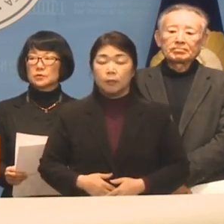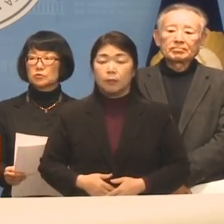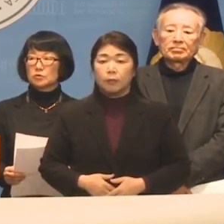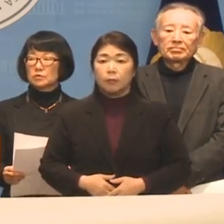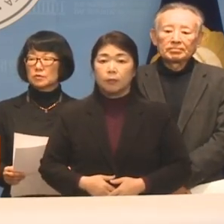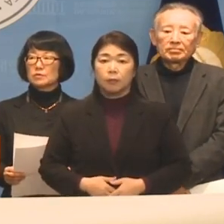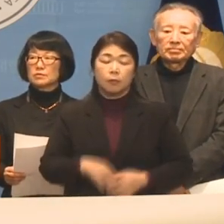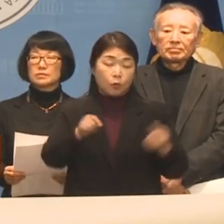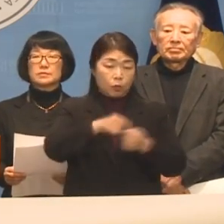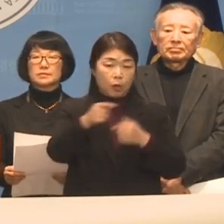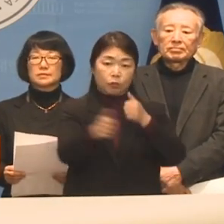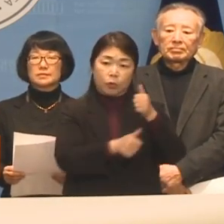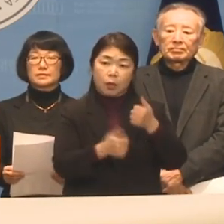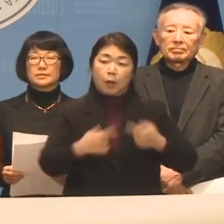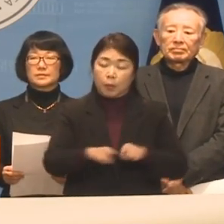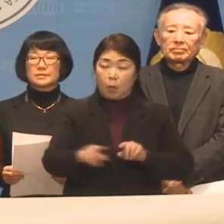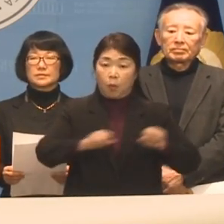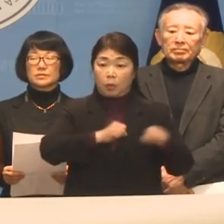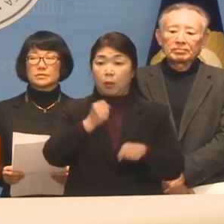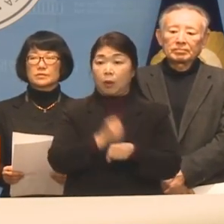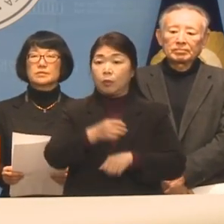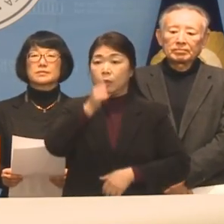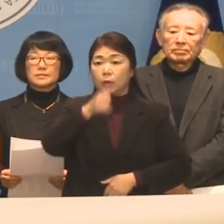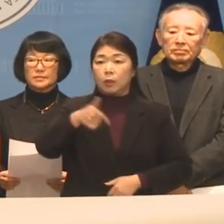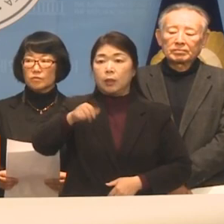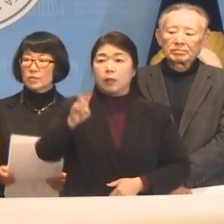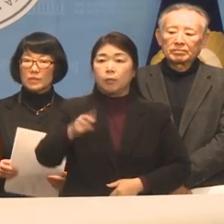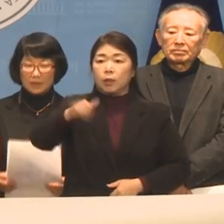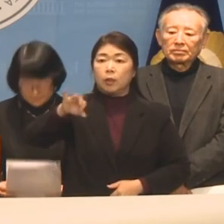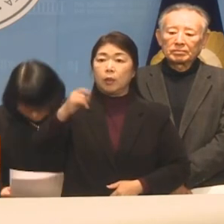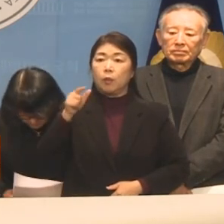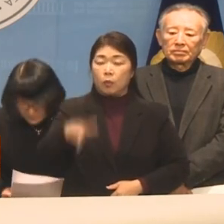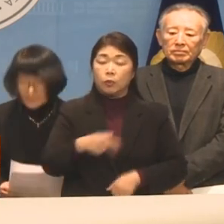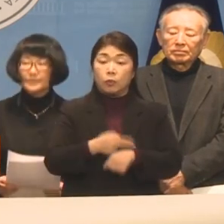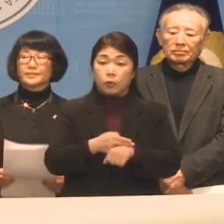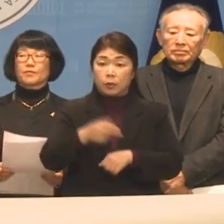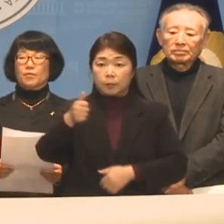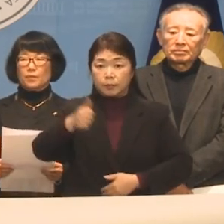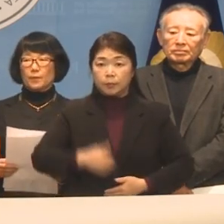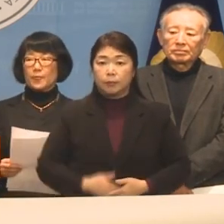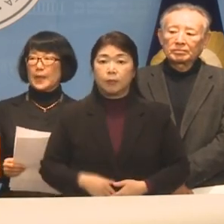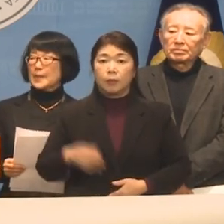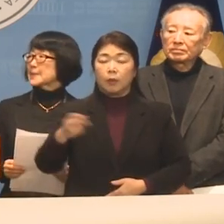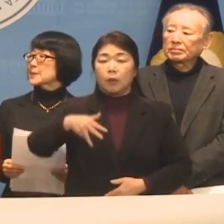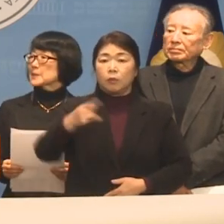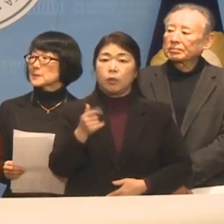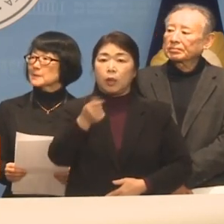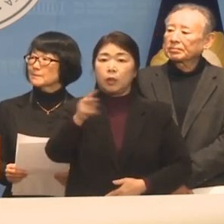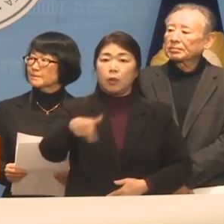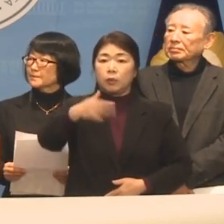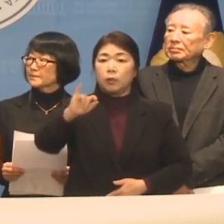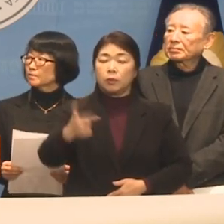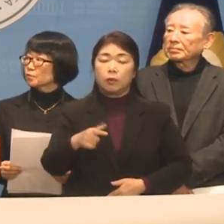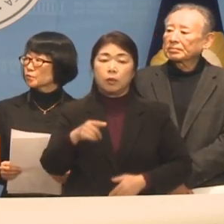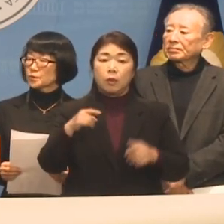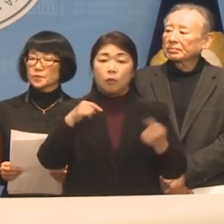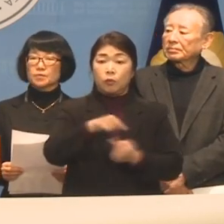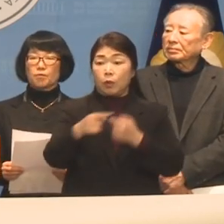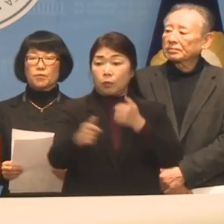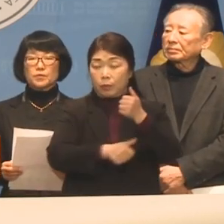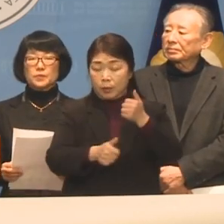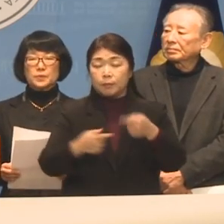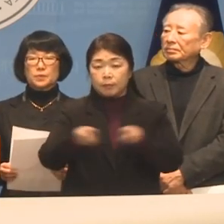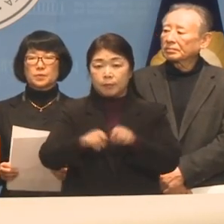그리고 운영위원으로 함께 활동하고 있는 우리 김기옥 교수님 오셨고, 우리 최혁진 운영위원님 역시